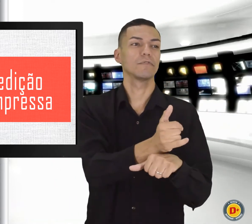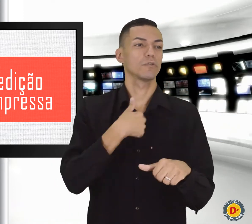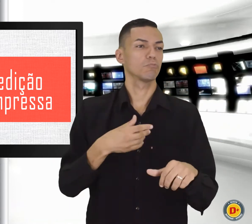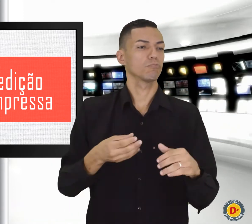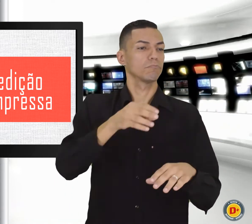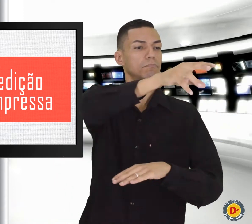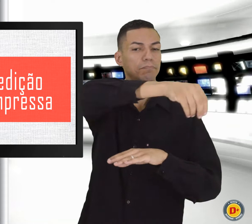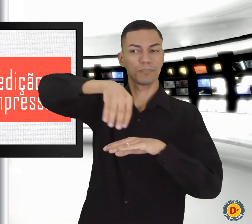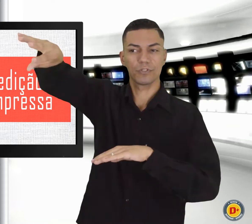da função.